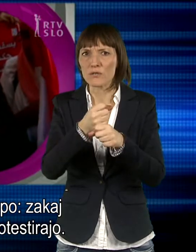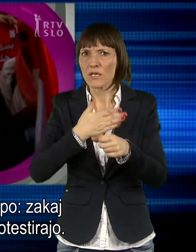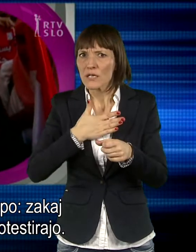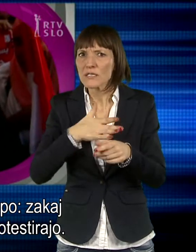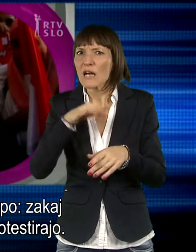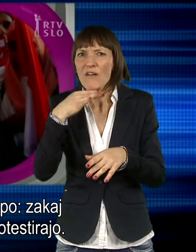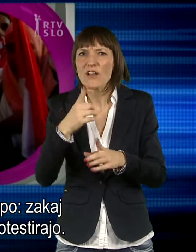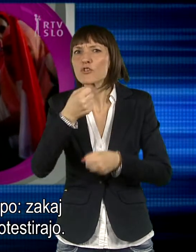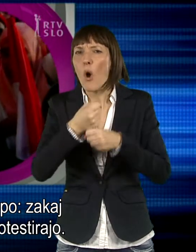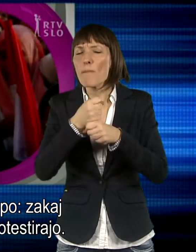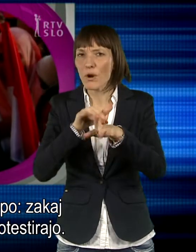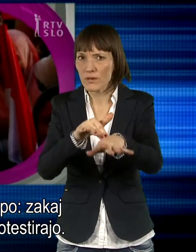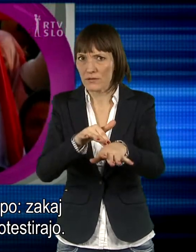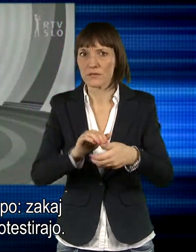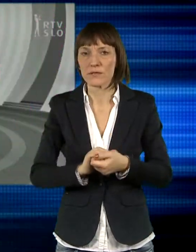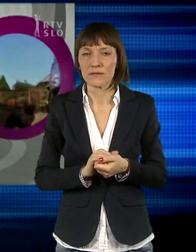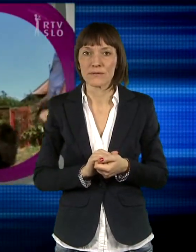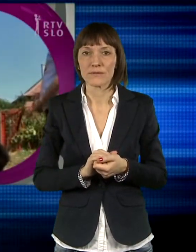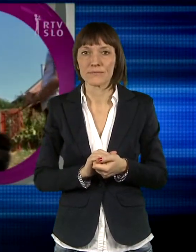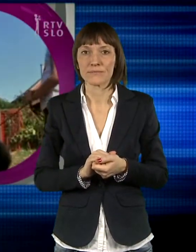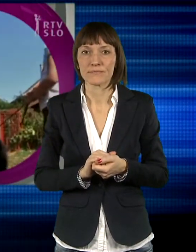lupo, zakaj ljudje v Egiptu protestirajo.